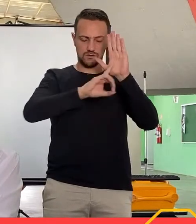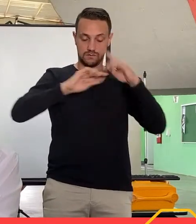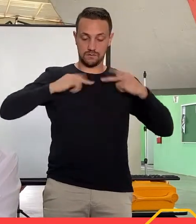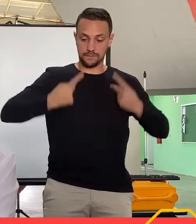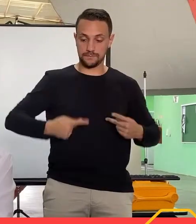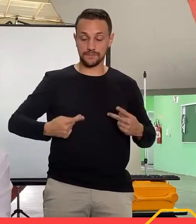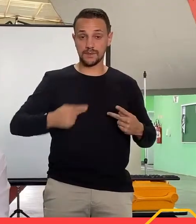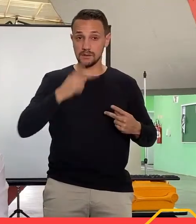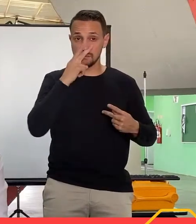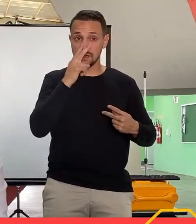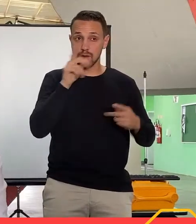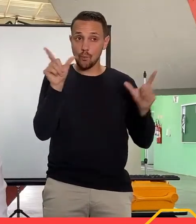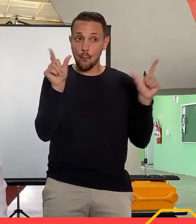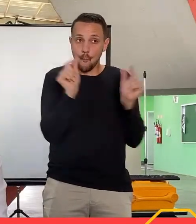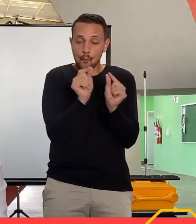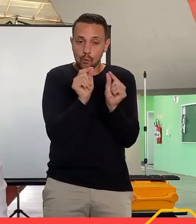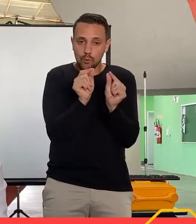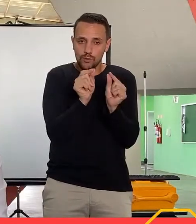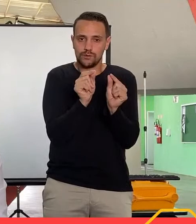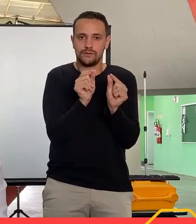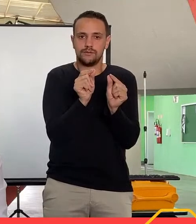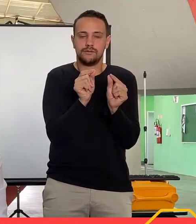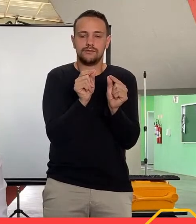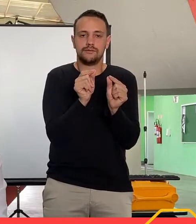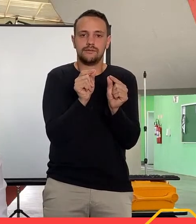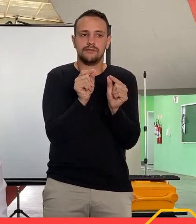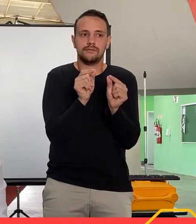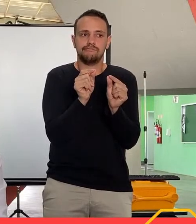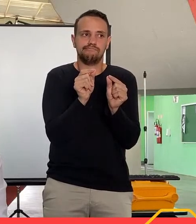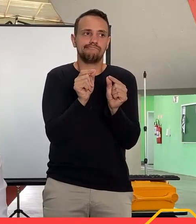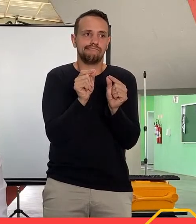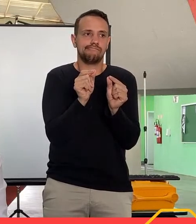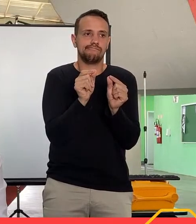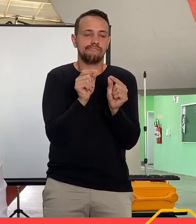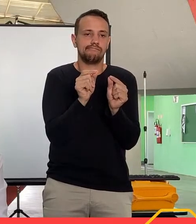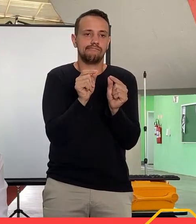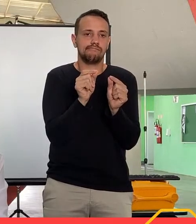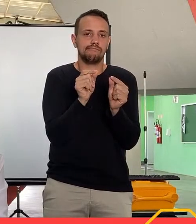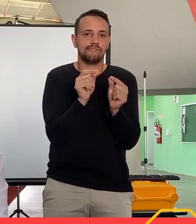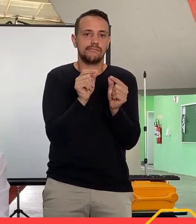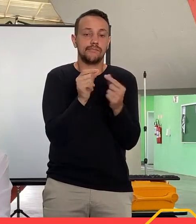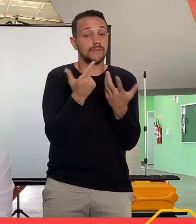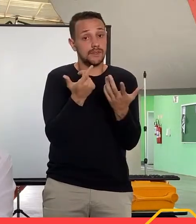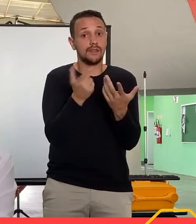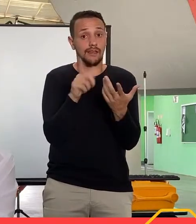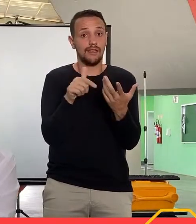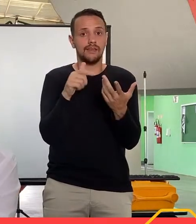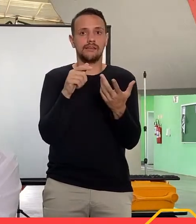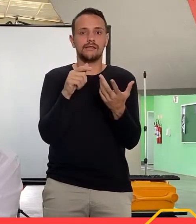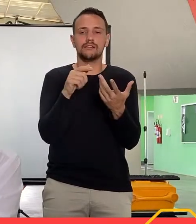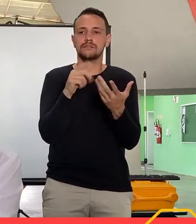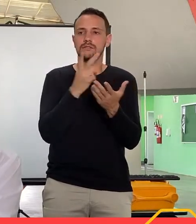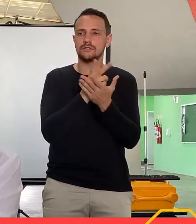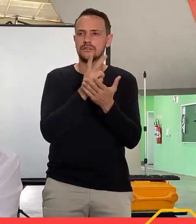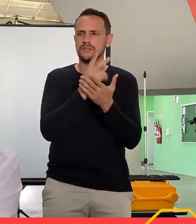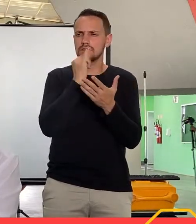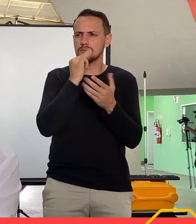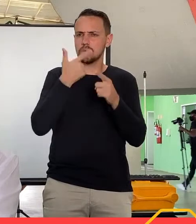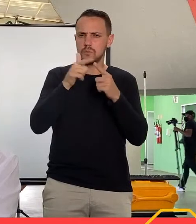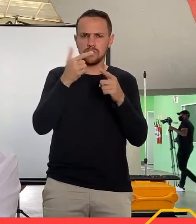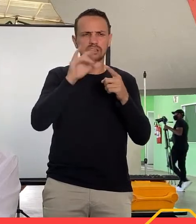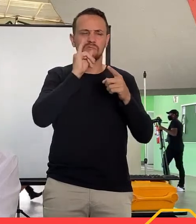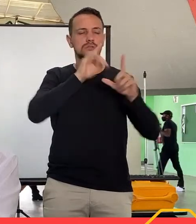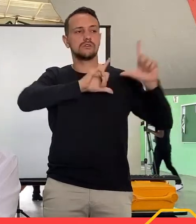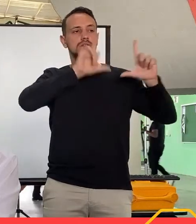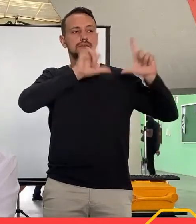uma forma reducionista. Né? E é muito comum em programas de TV,